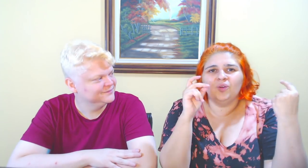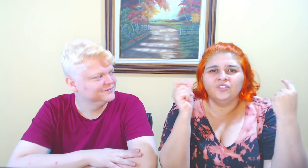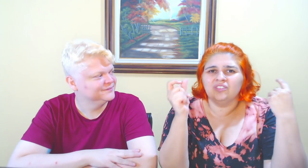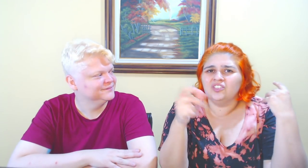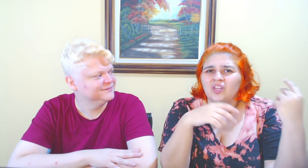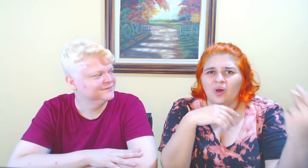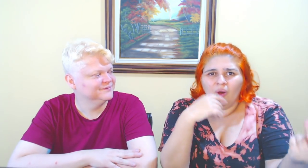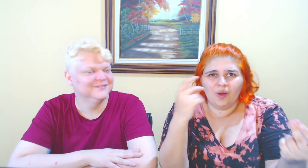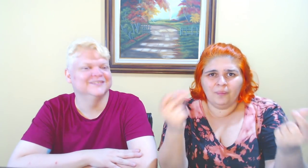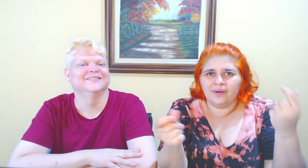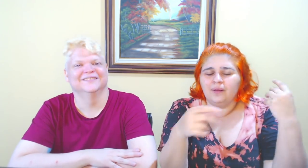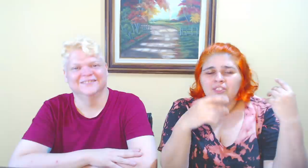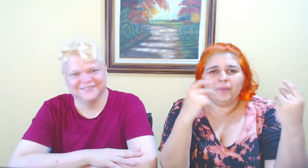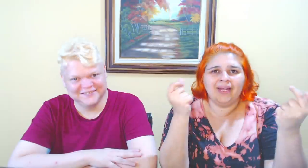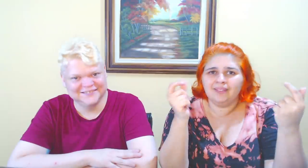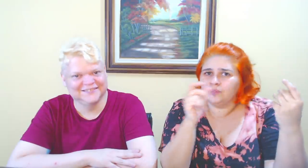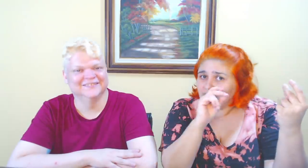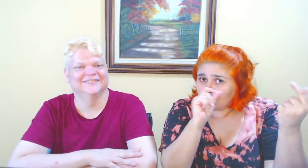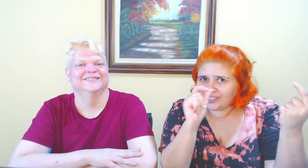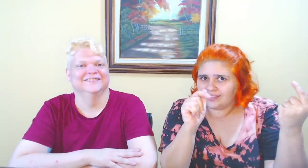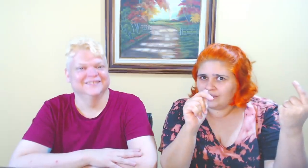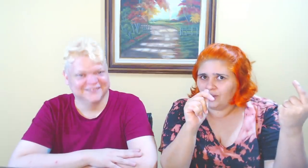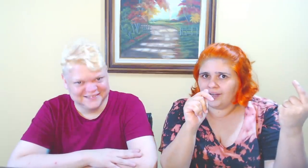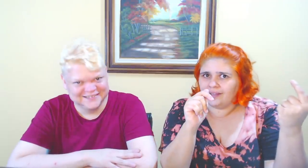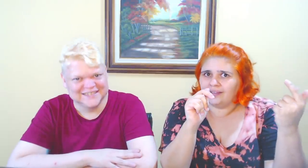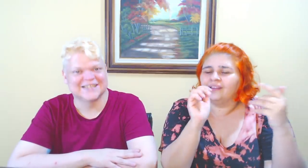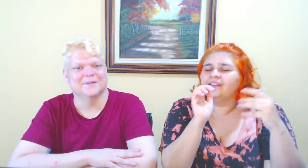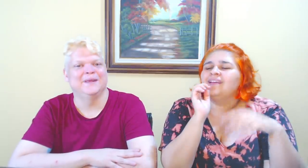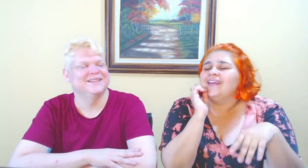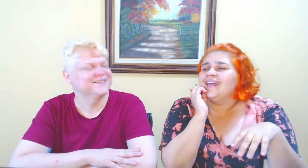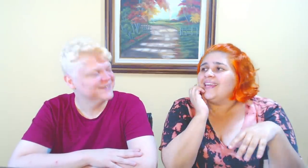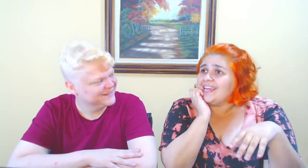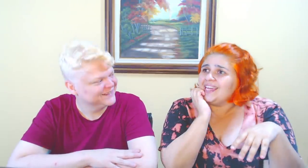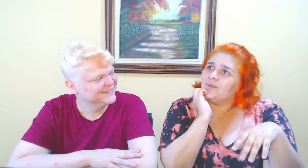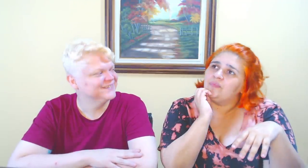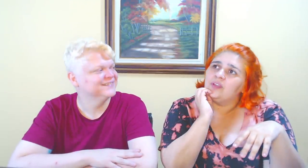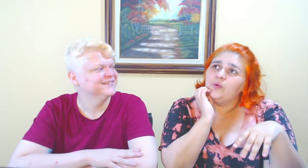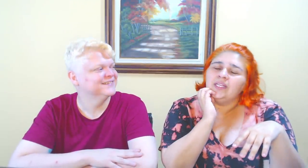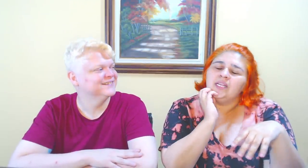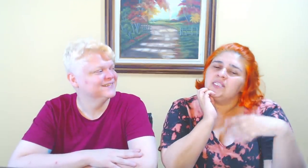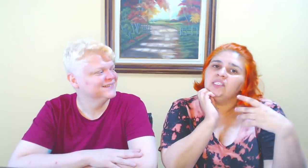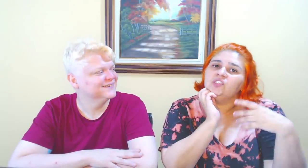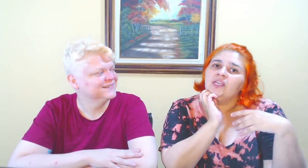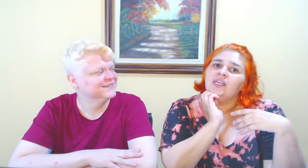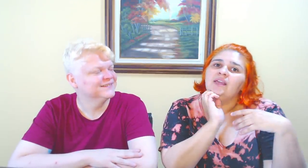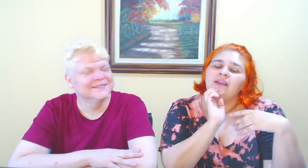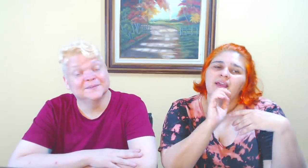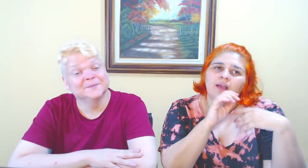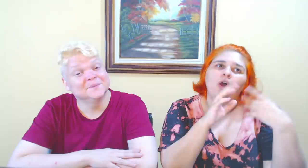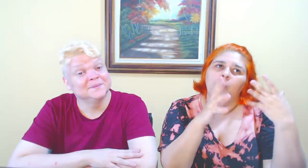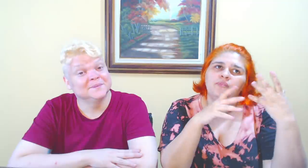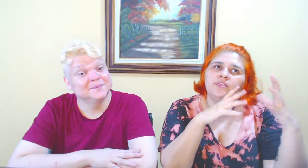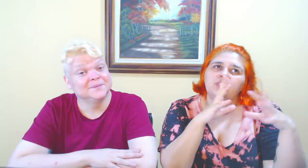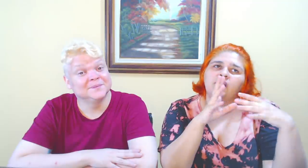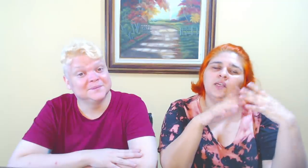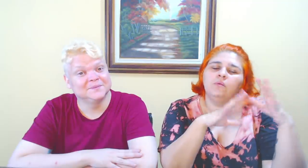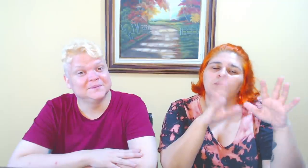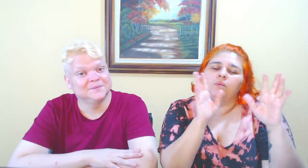Constantinopla Uma parada Muito antiga Assim do rolê Exatamente E o interessante É que Óbvio Existe ali Uma